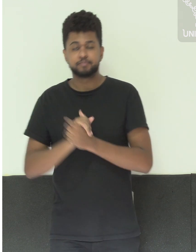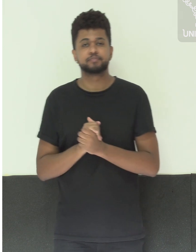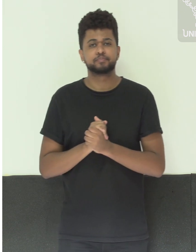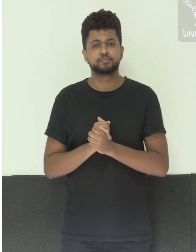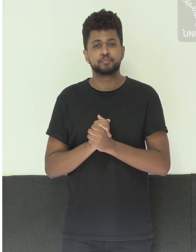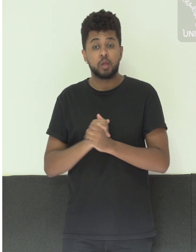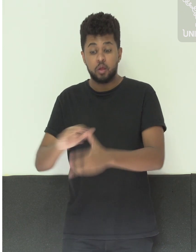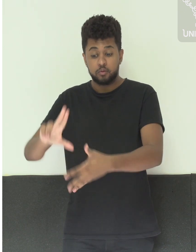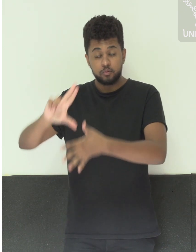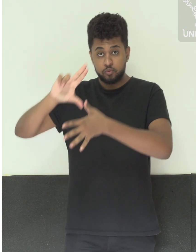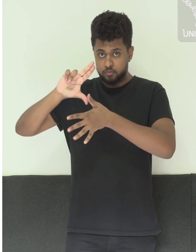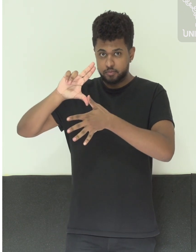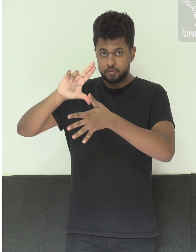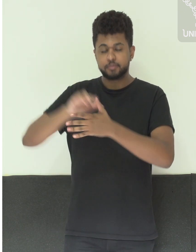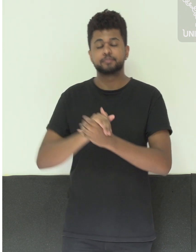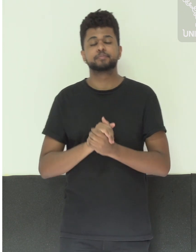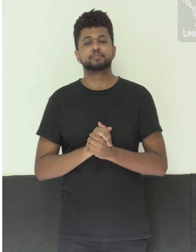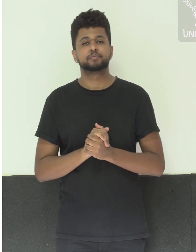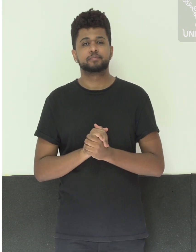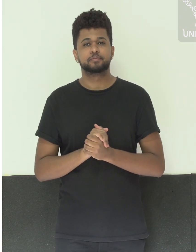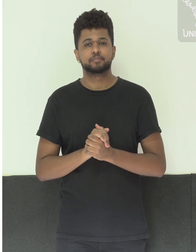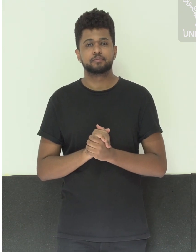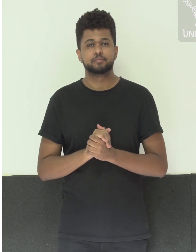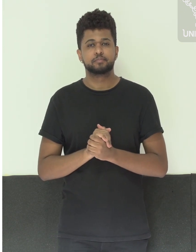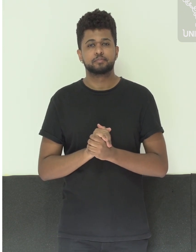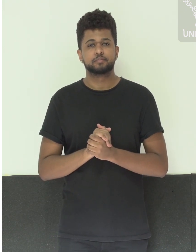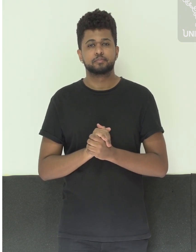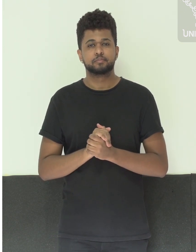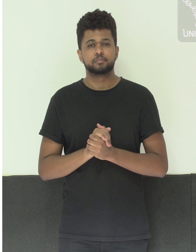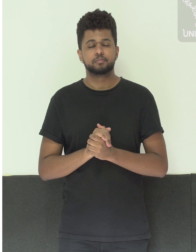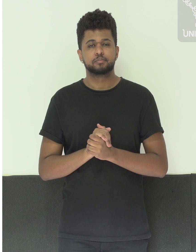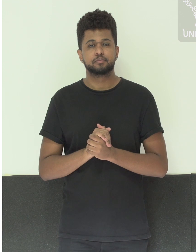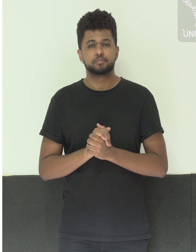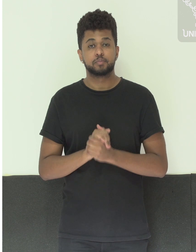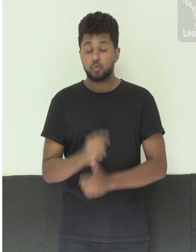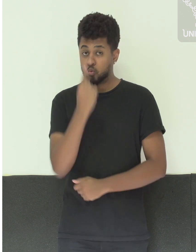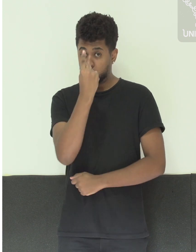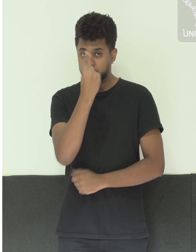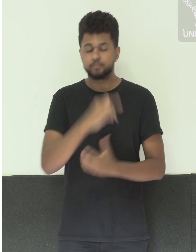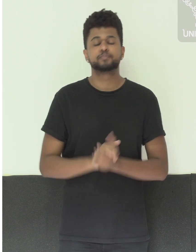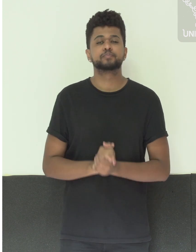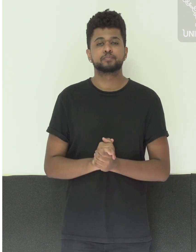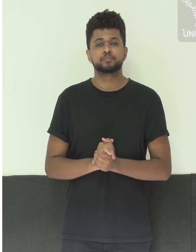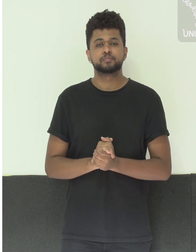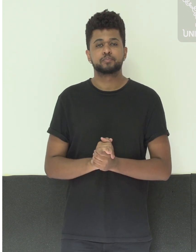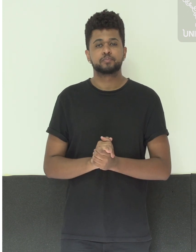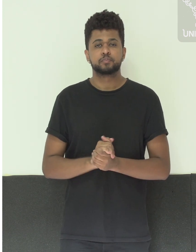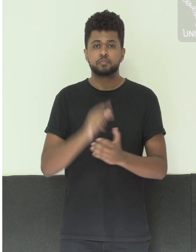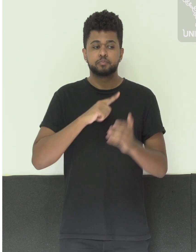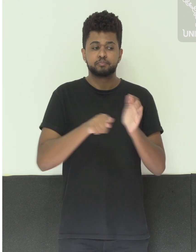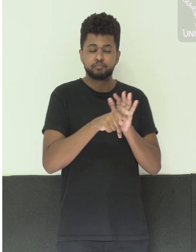na Universidade Federal da Integração Latino-Americana. 1. Dar